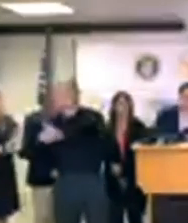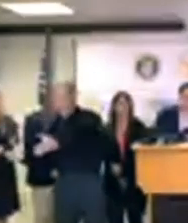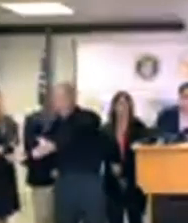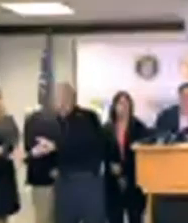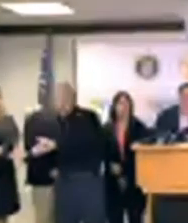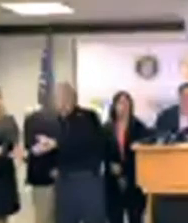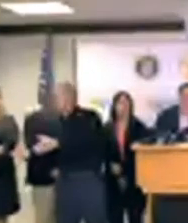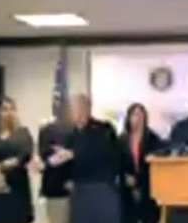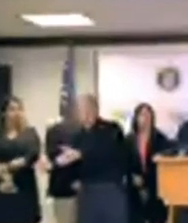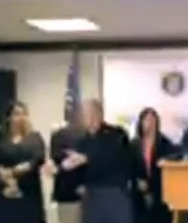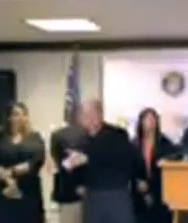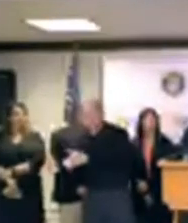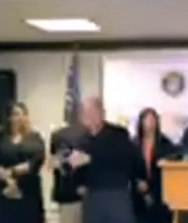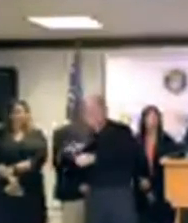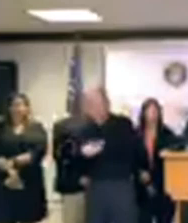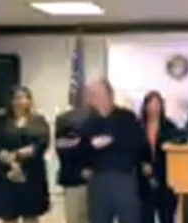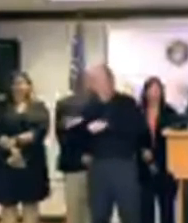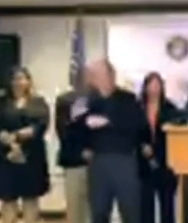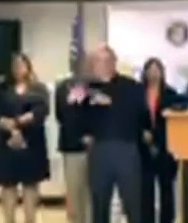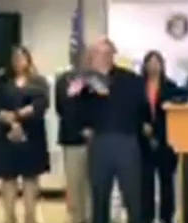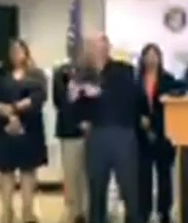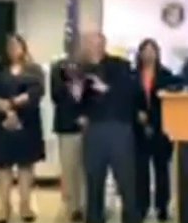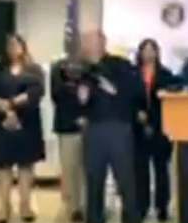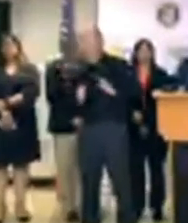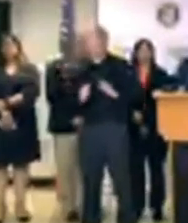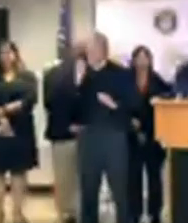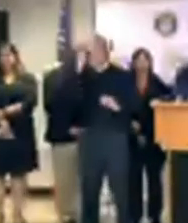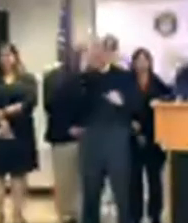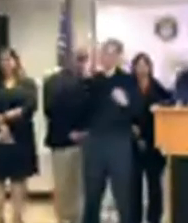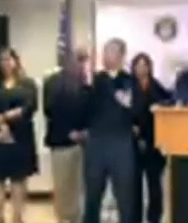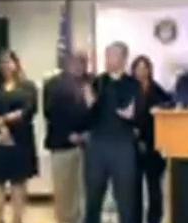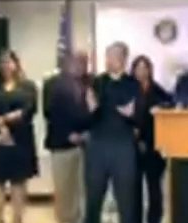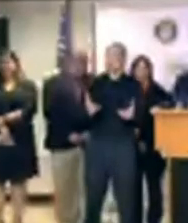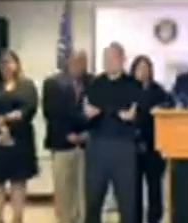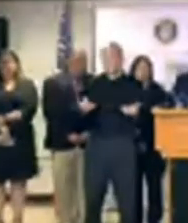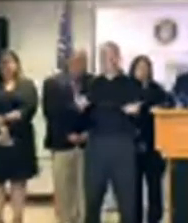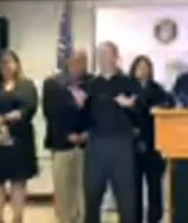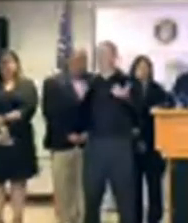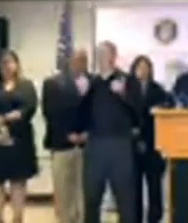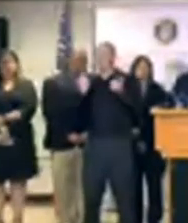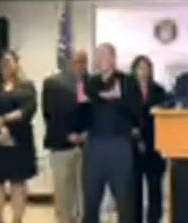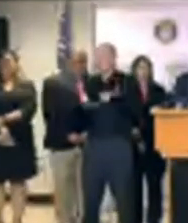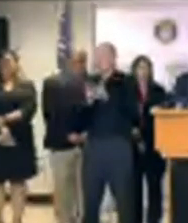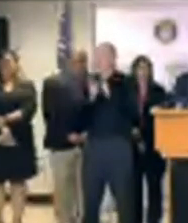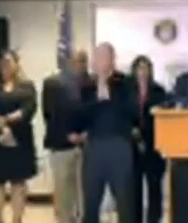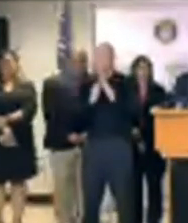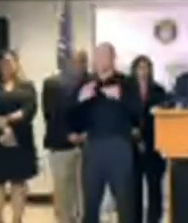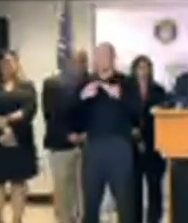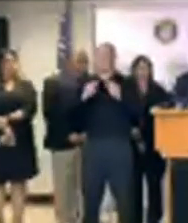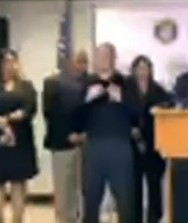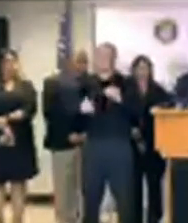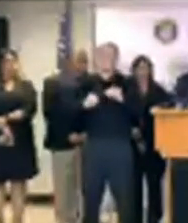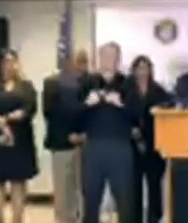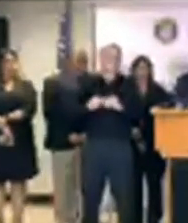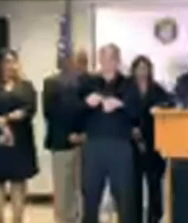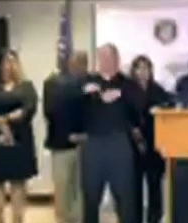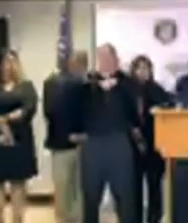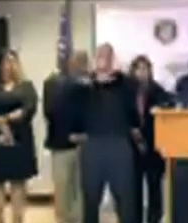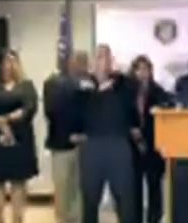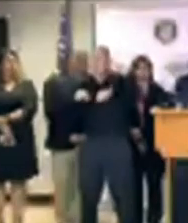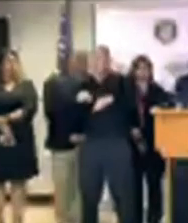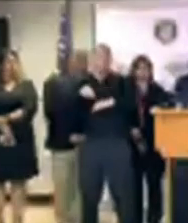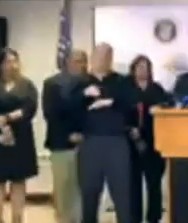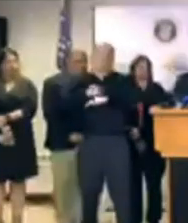personal adicional a nivel de municipio. Ya les puedo decir que están llegando muchos pedidos a los municipios sobre charlas y